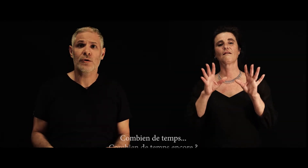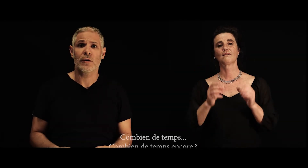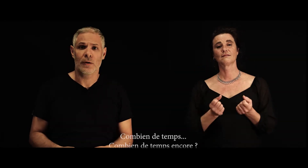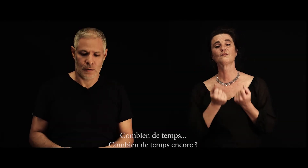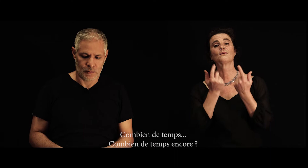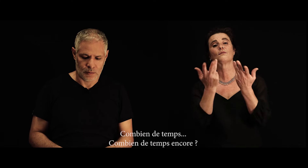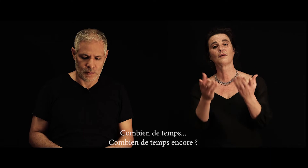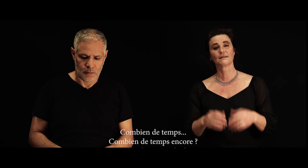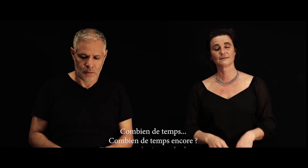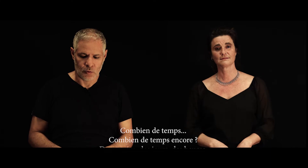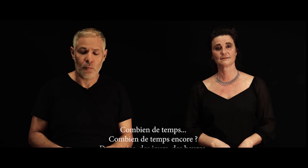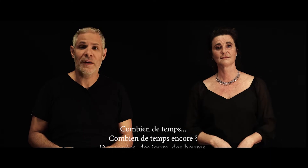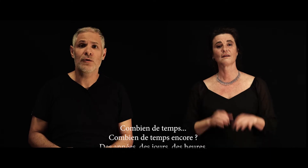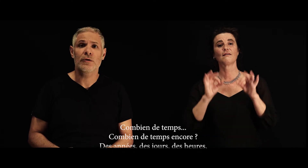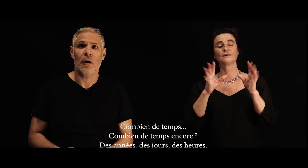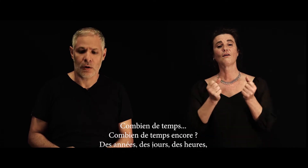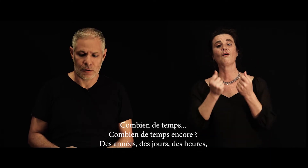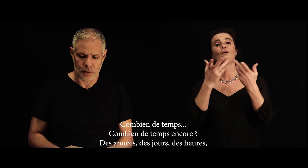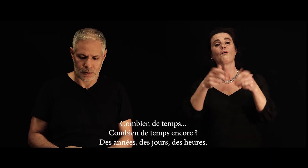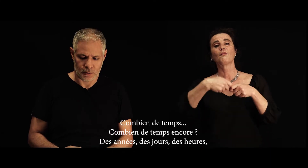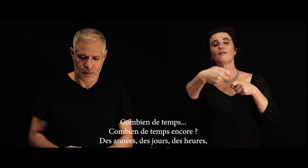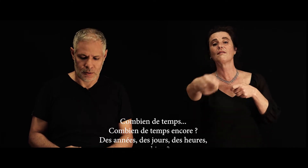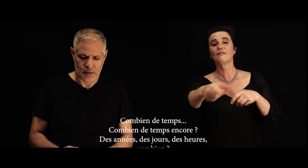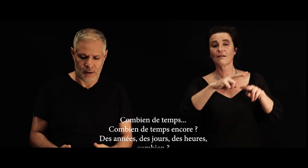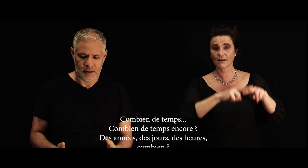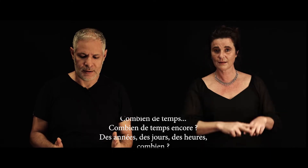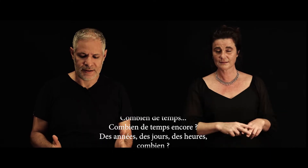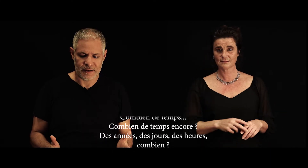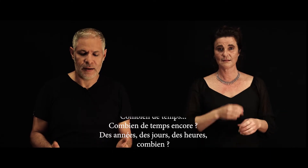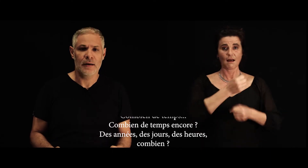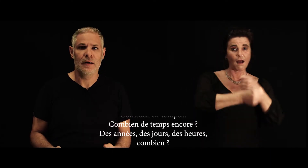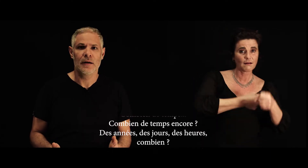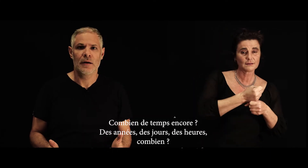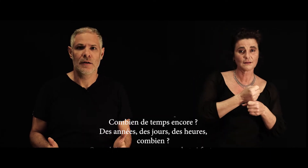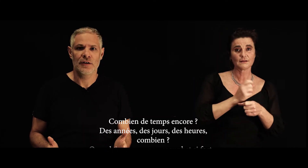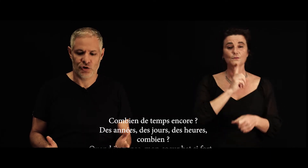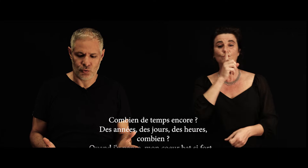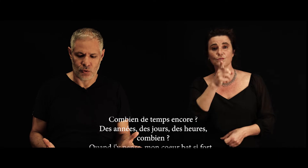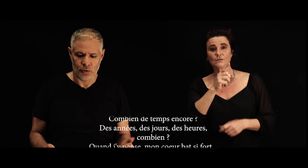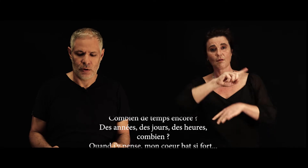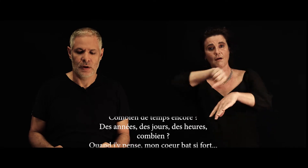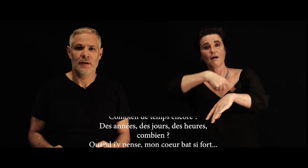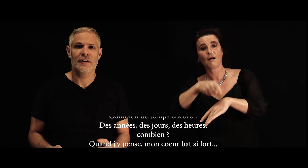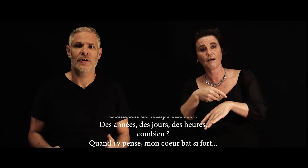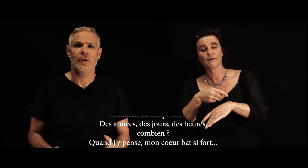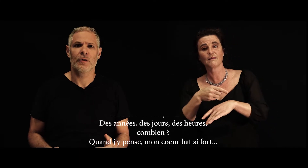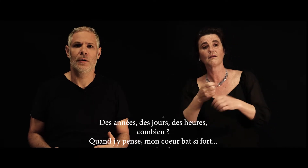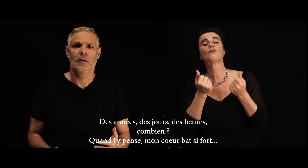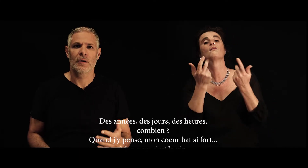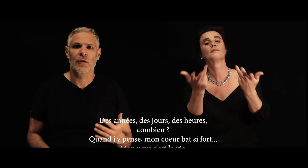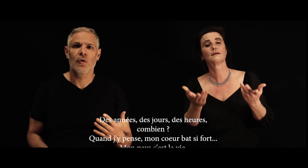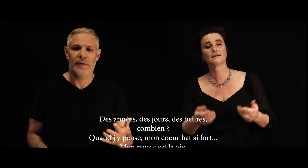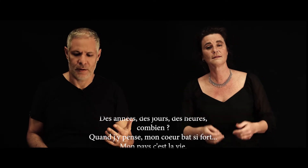Combien de temps? Combien de temps encore? Des années? Des jours? Des